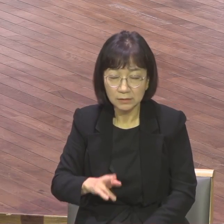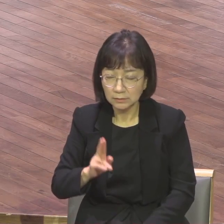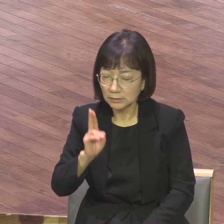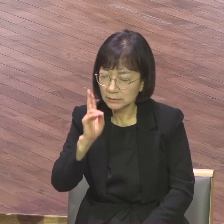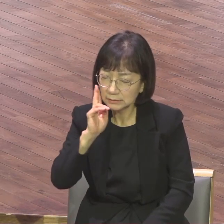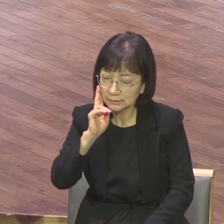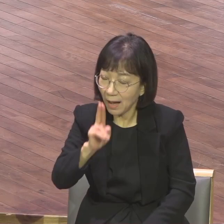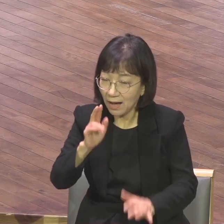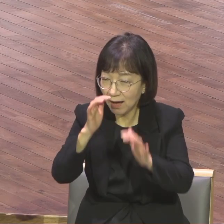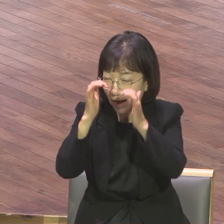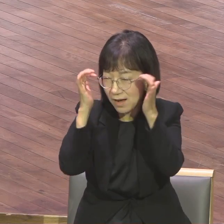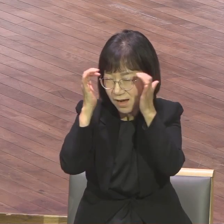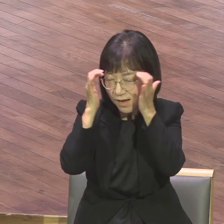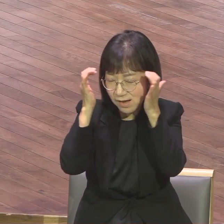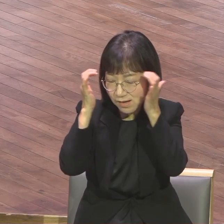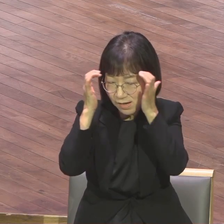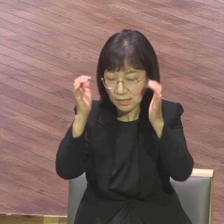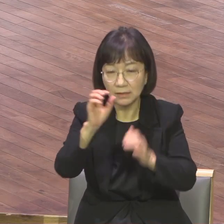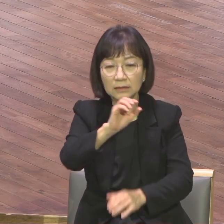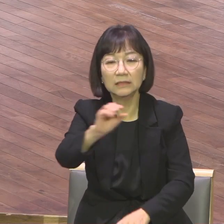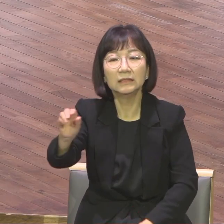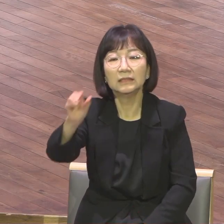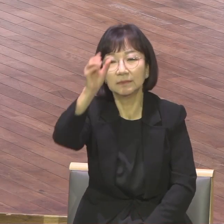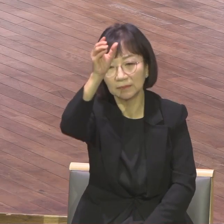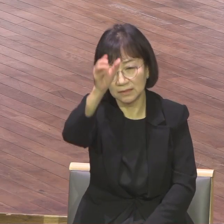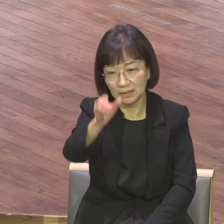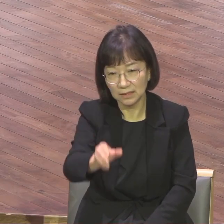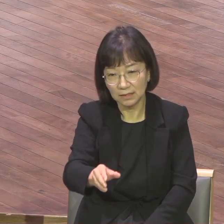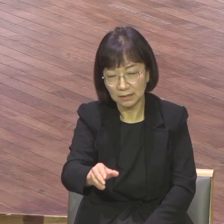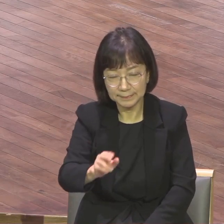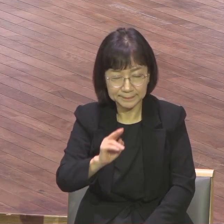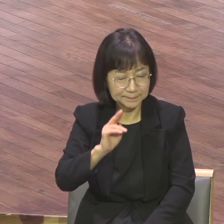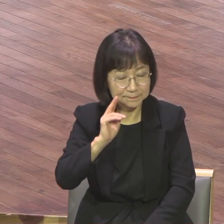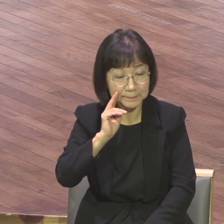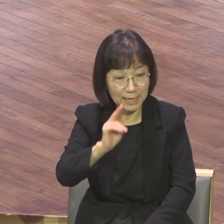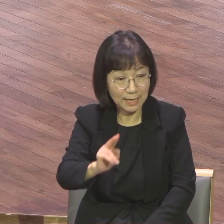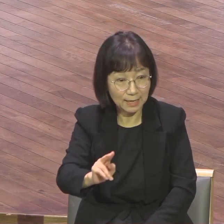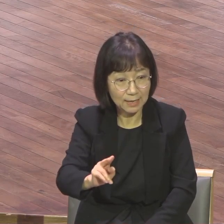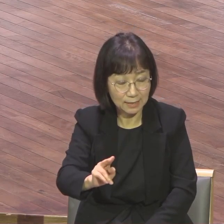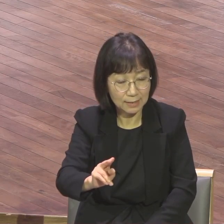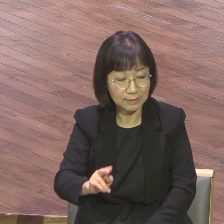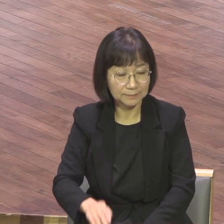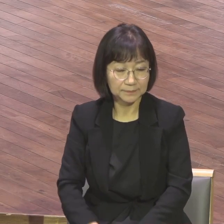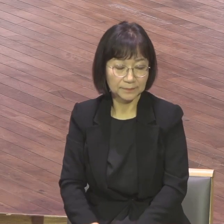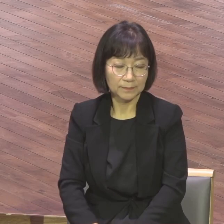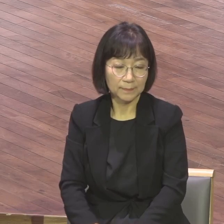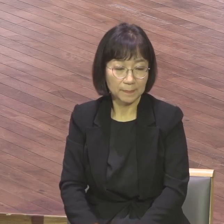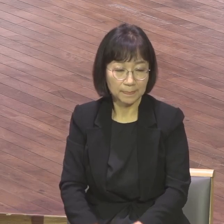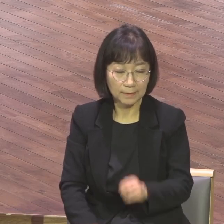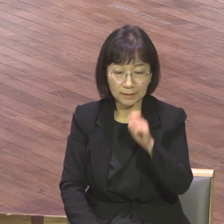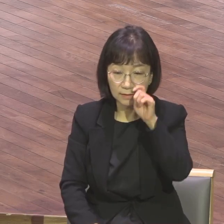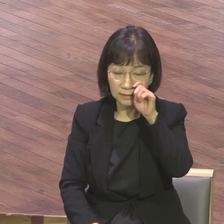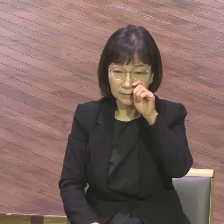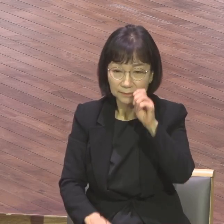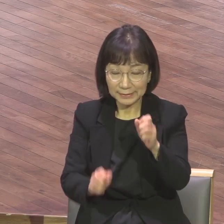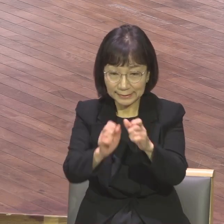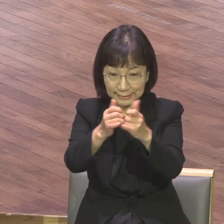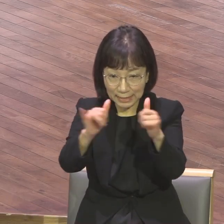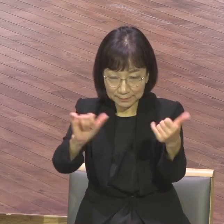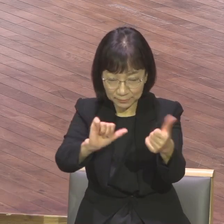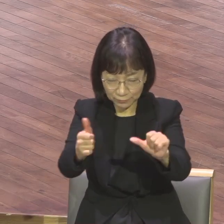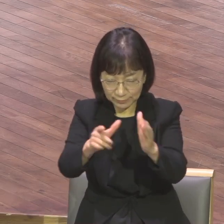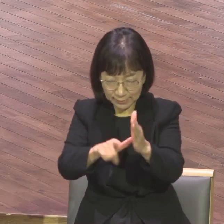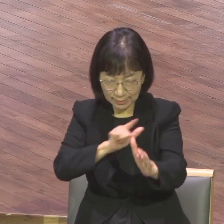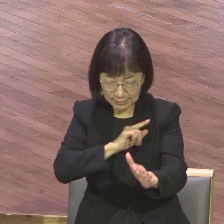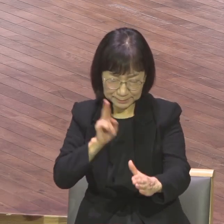처참한 것이 십자가인지 인생이 태어나서 죽는 과정에서 가장 처참한 죽음이